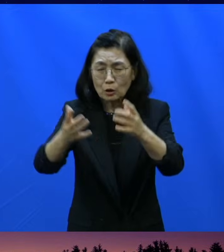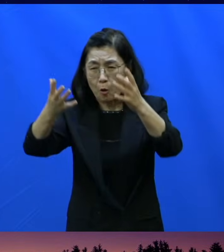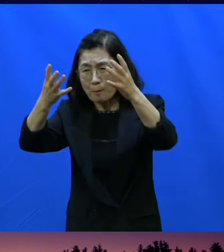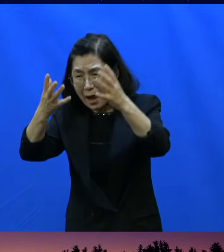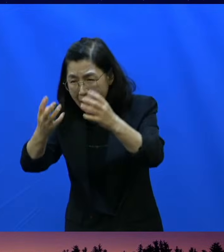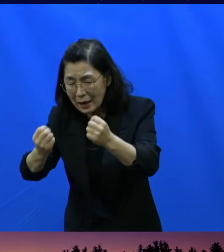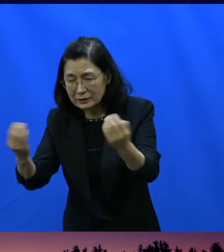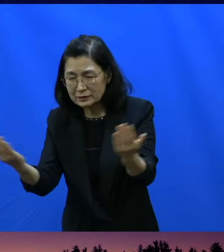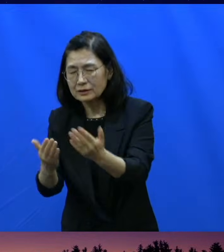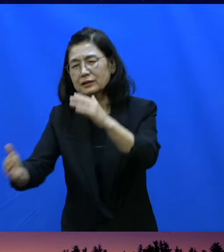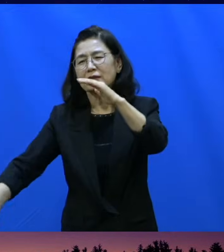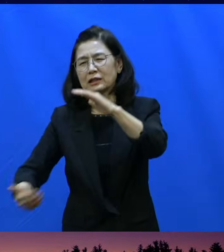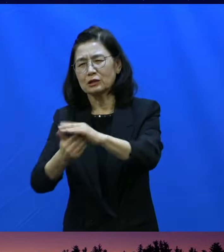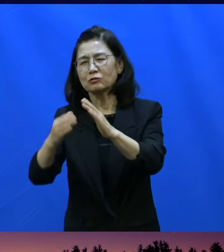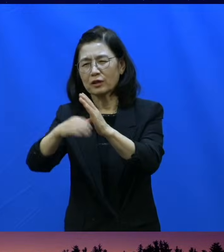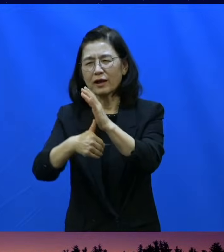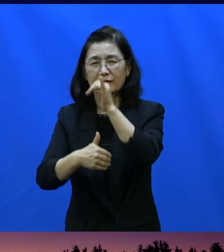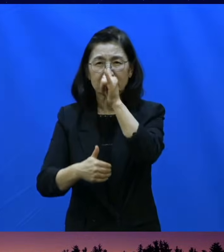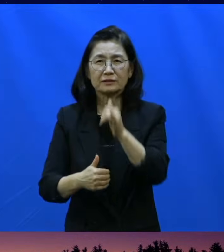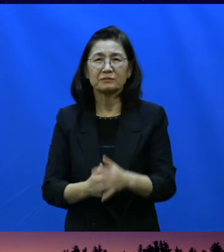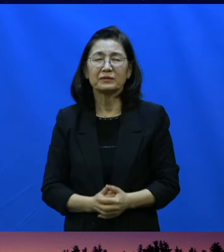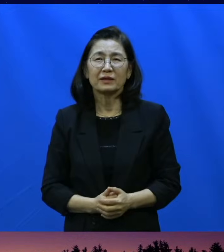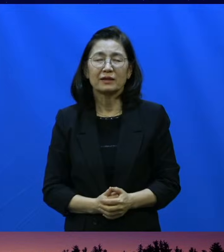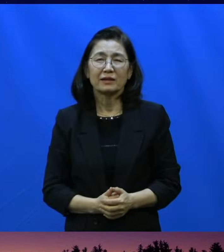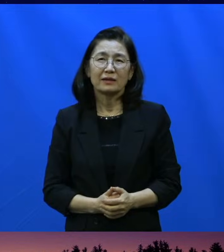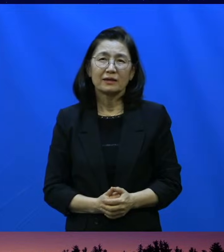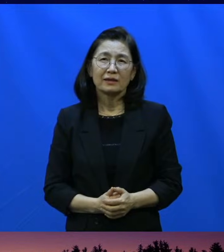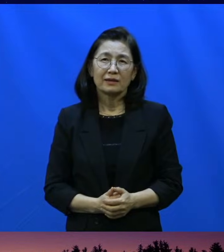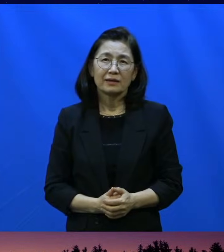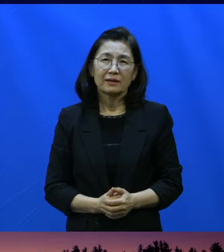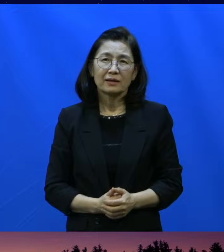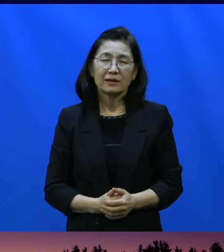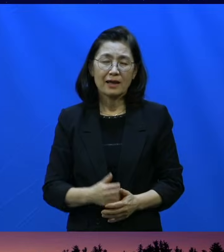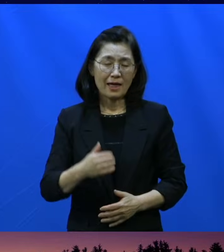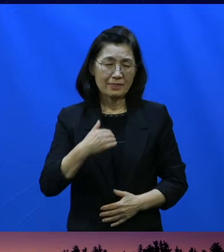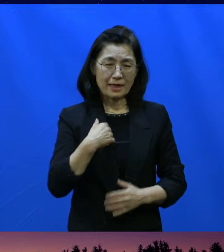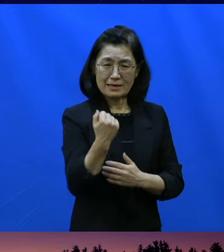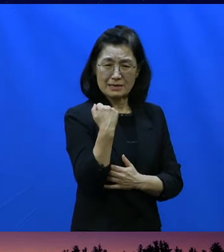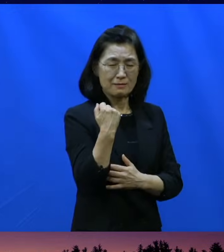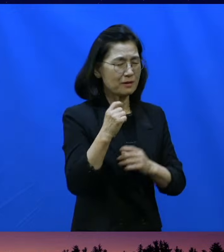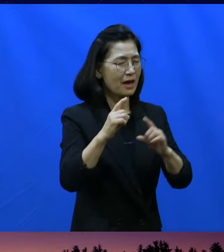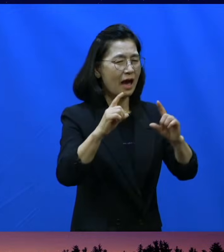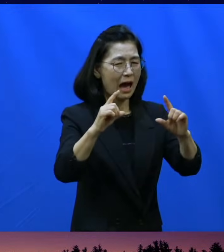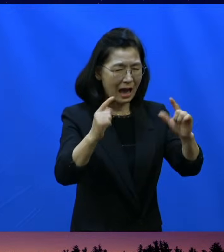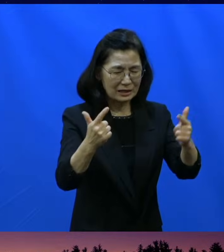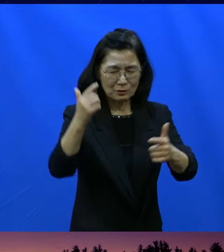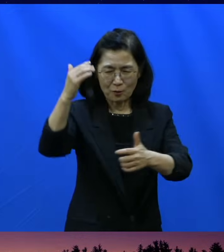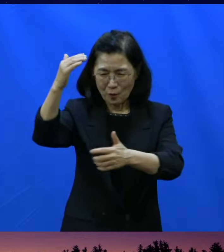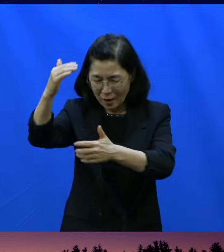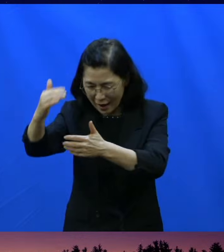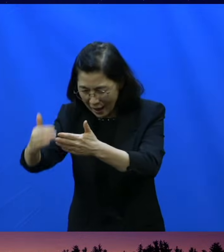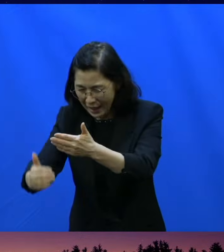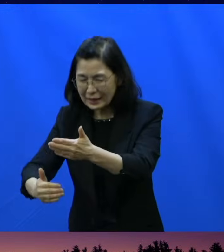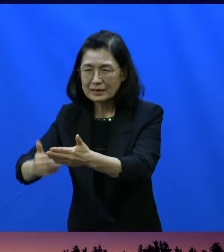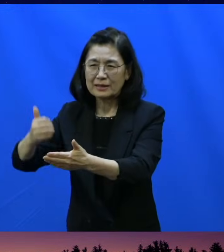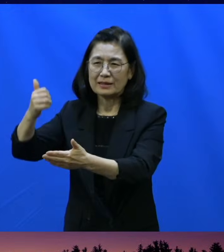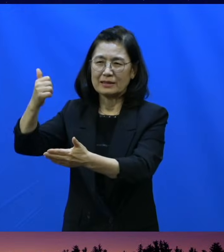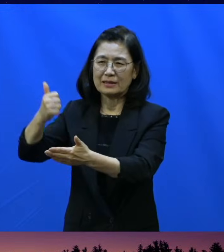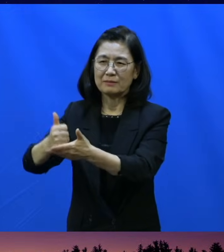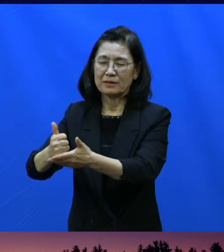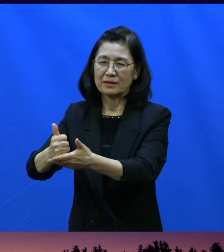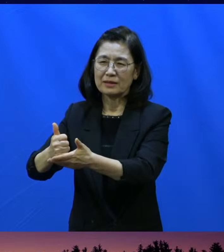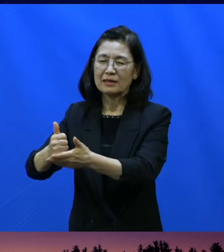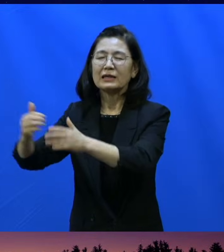신기해요. 우리가 확인하는 건 뭐냐면, 우리가 한 게 아니고 하나님이 한 것, 하나님이 하신